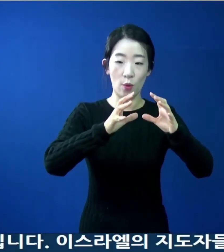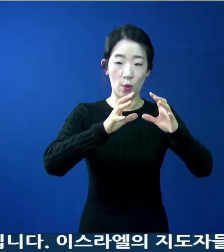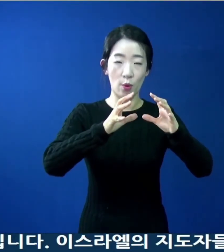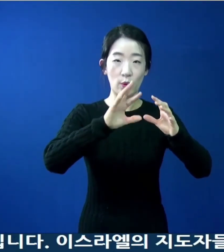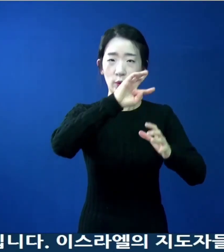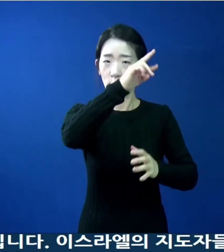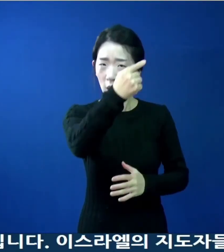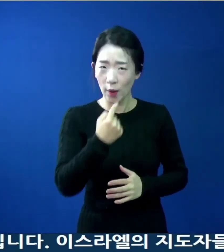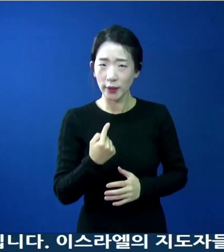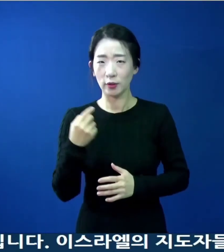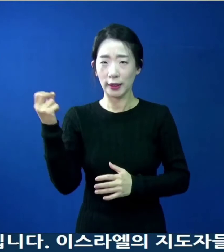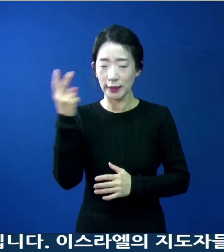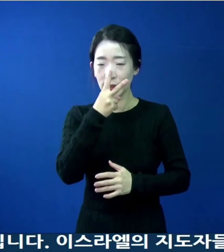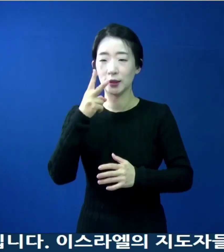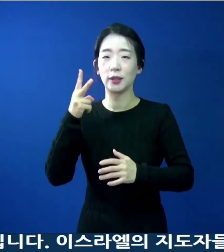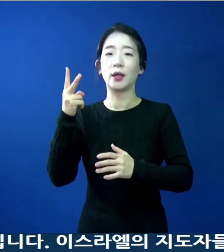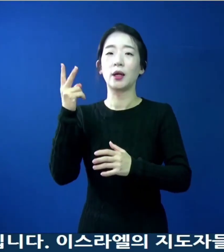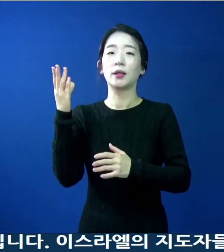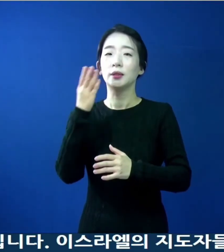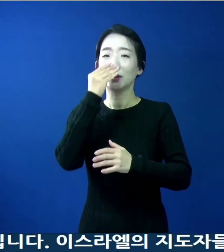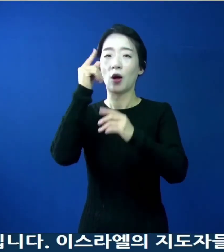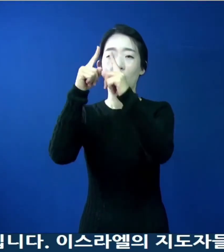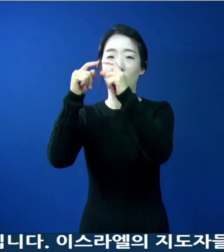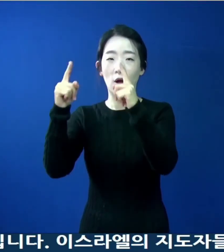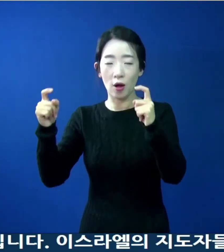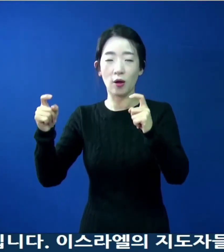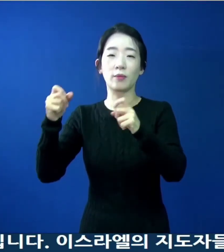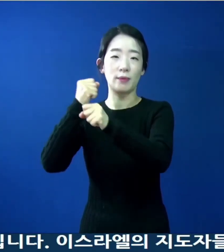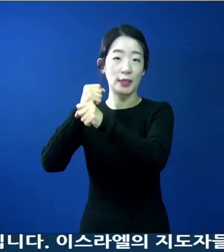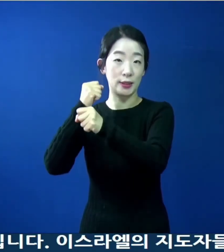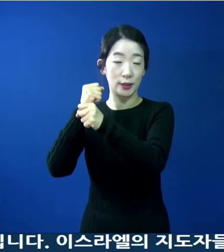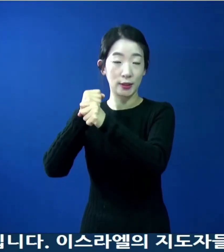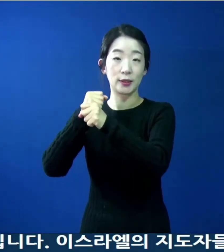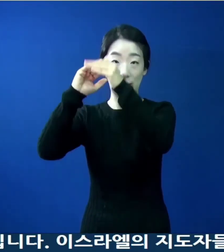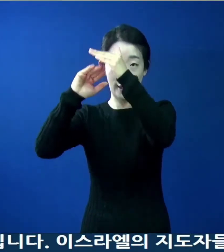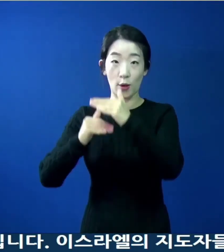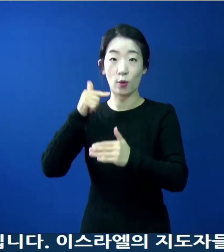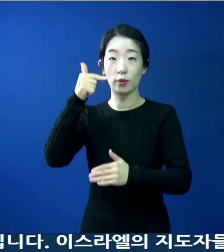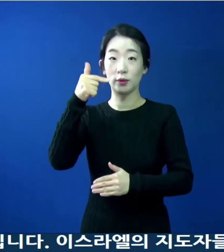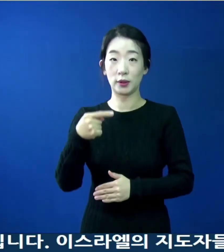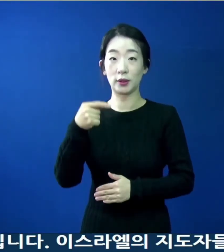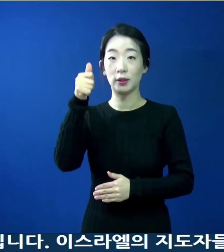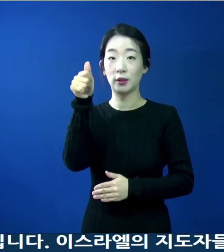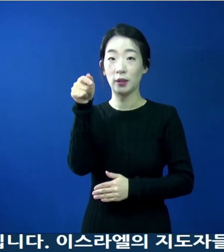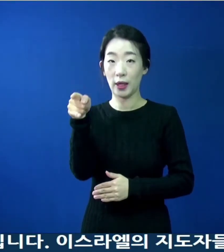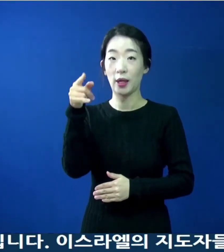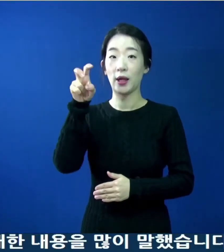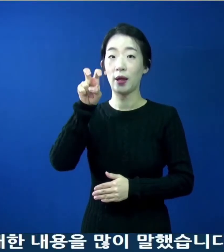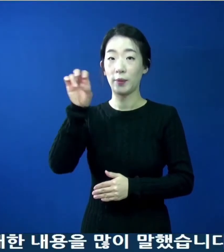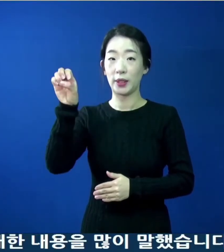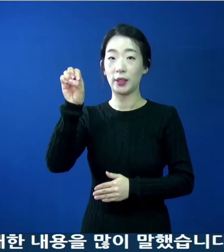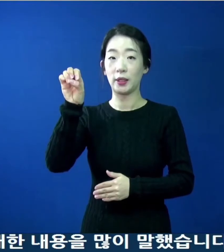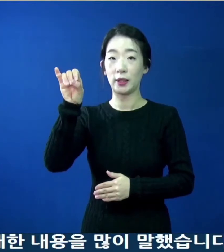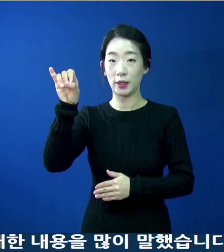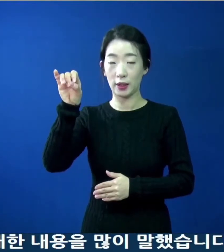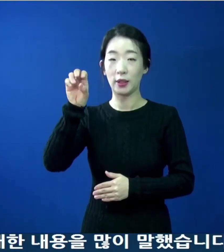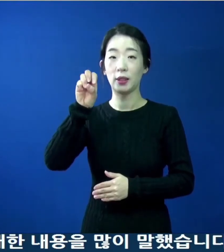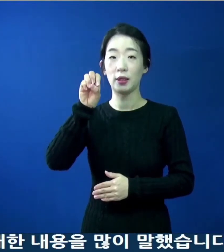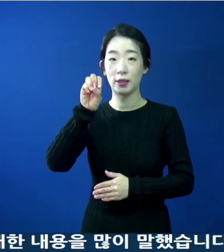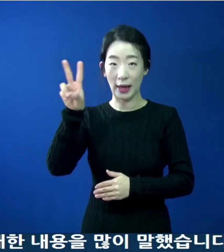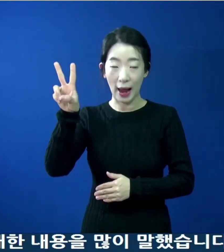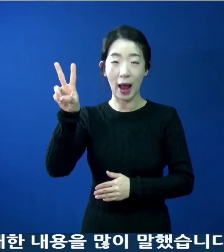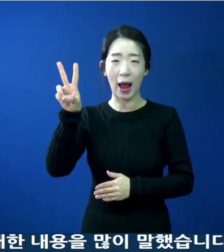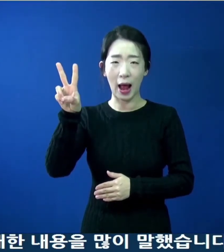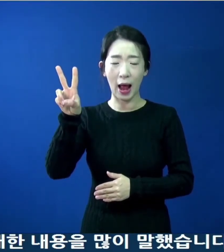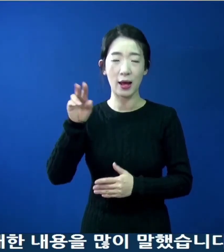동안 그때 일을 쓴 거죠. 안식일을 강조한 겁니다. 무슨 뜻입니까? 세상 속에 파묻혀